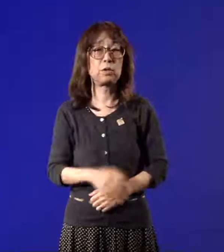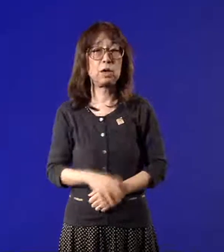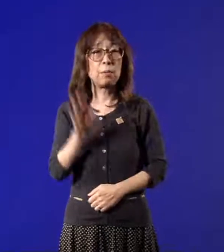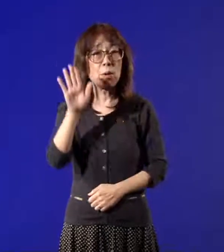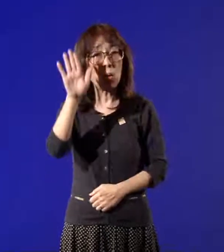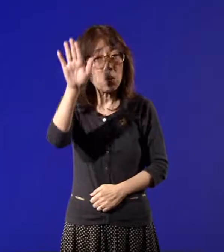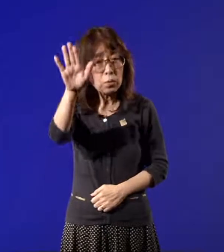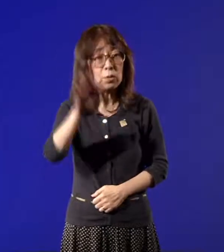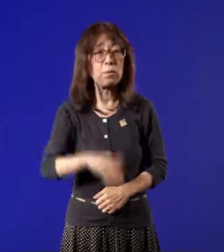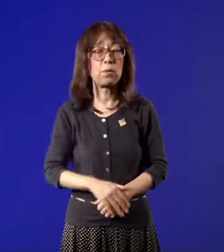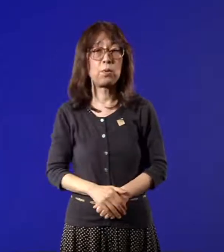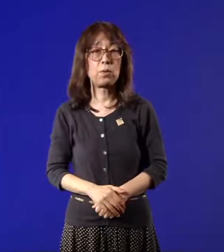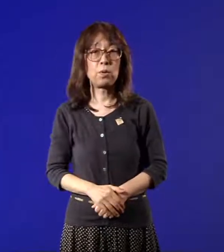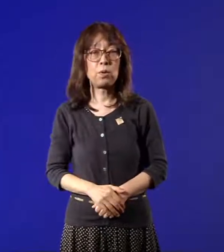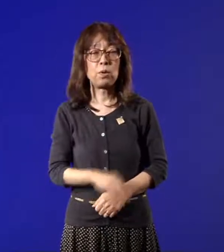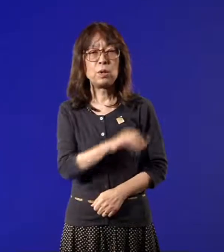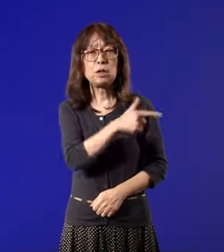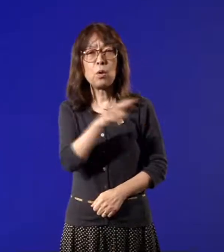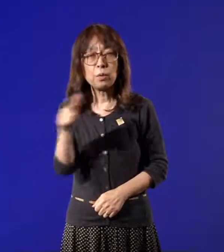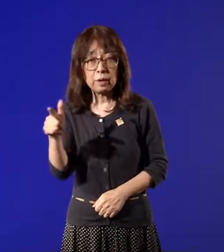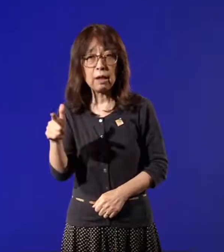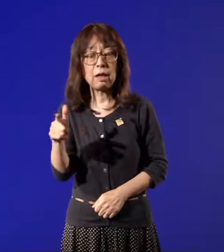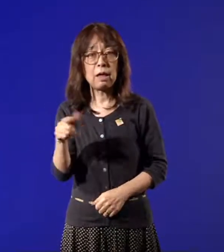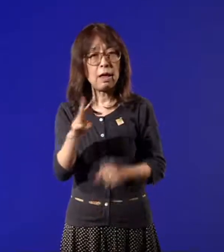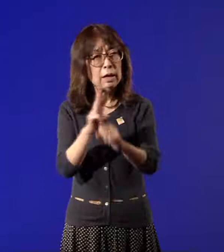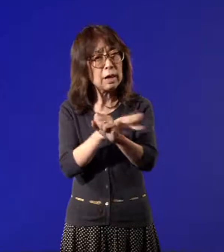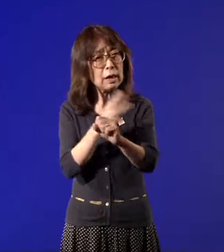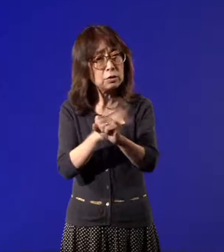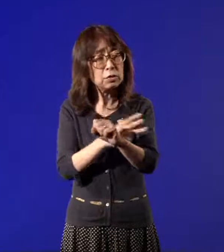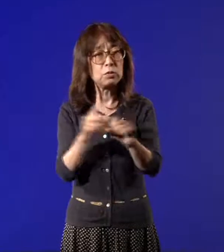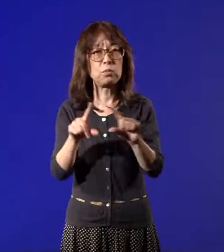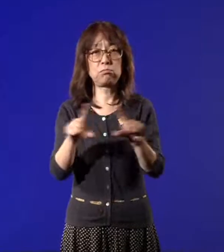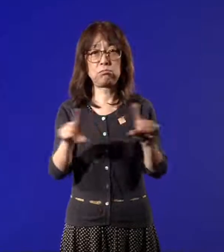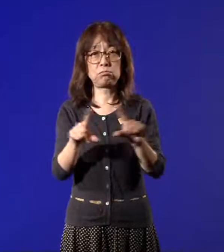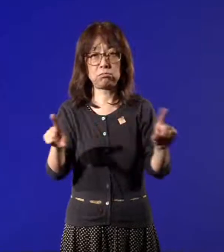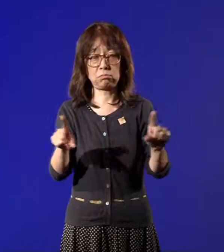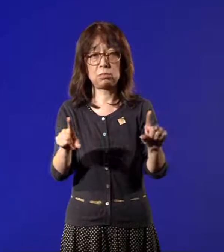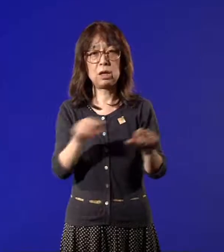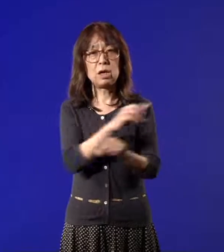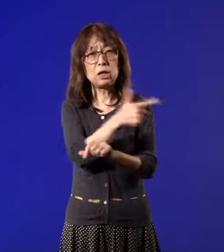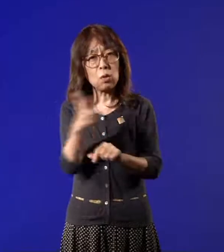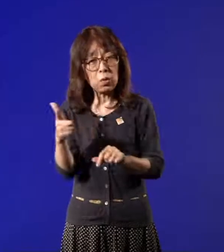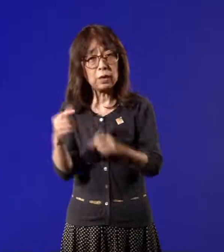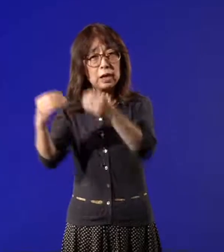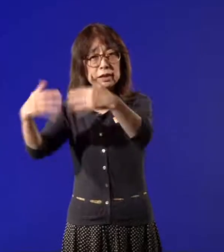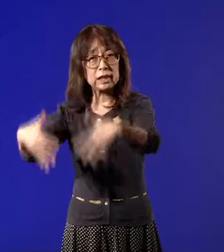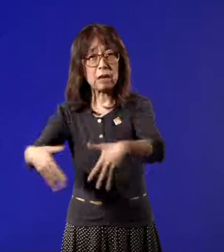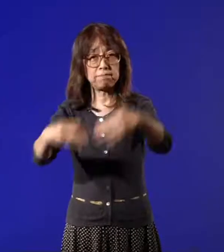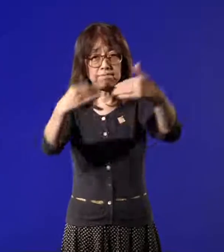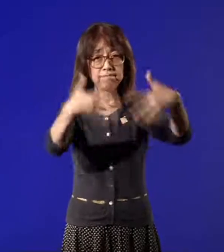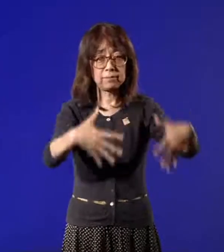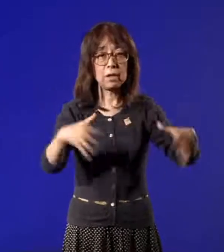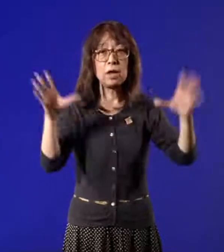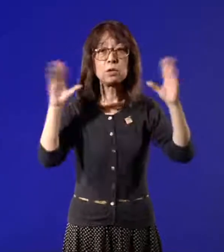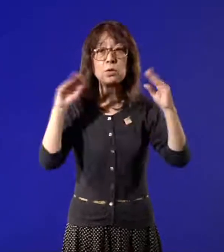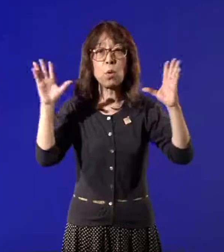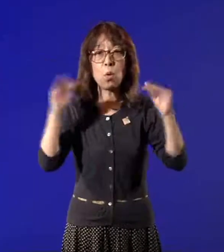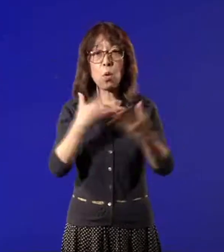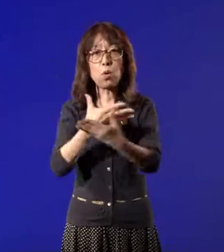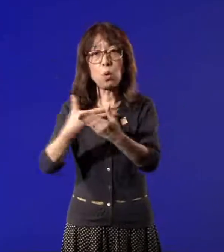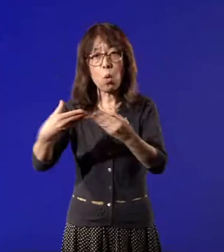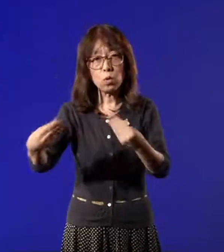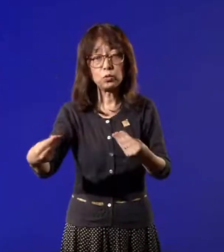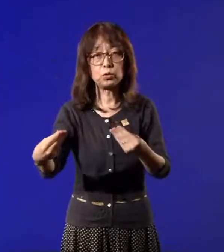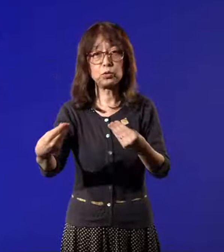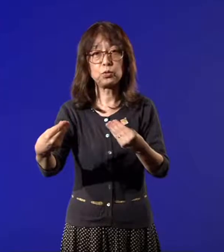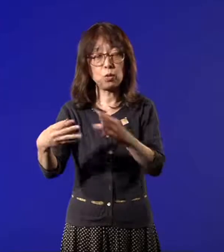今後ともですねいろいろな研修はもちろんでありますけれどもいろいろな機関との情報共有ということを深め